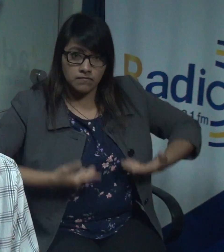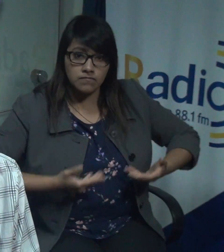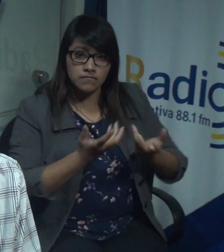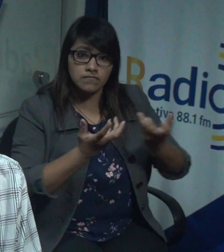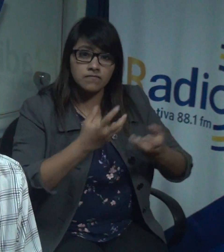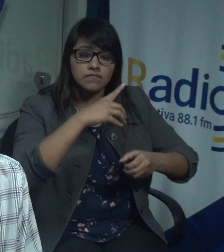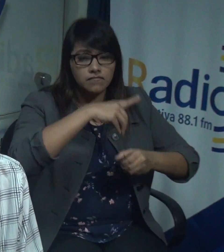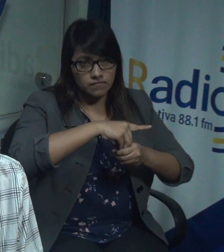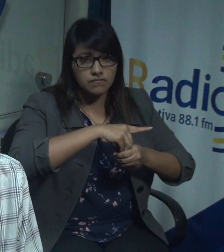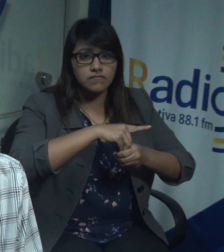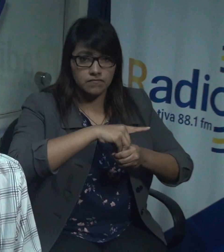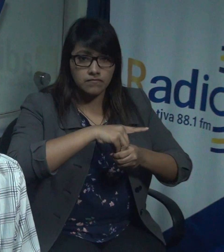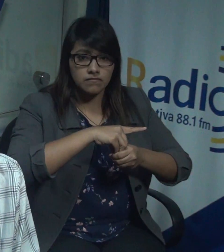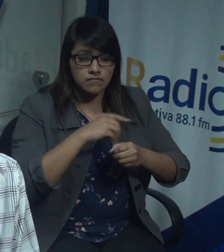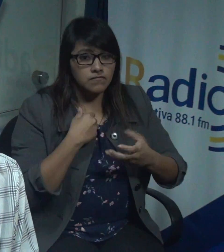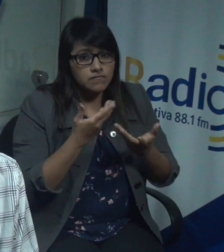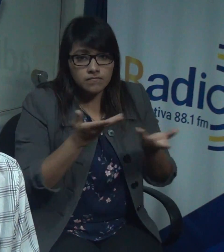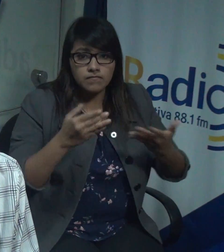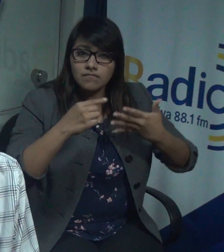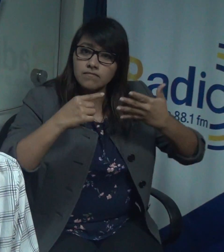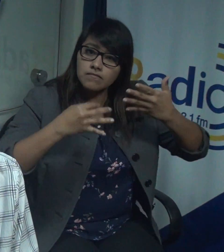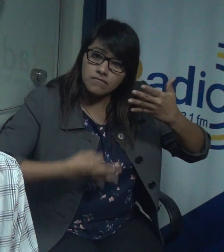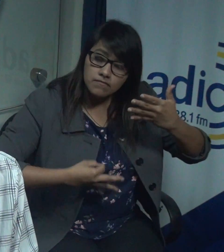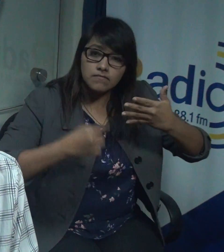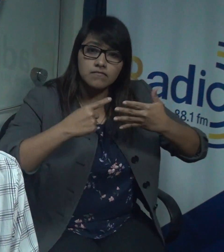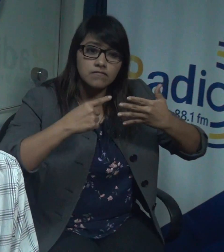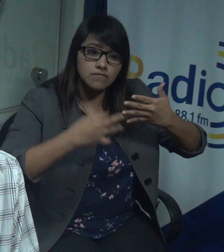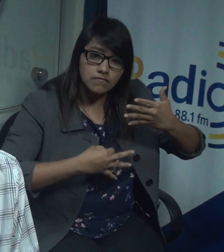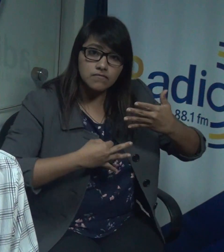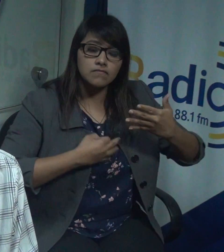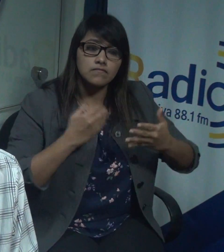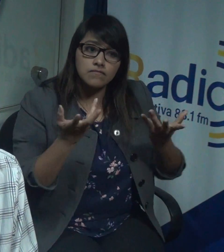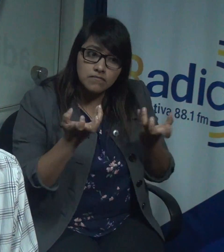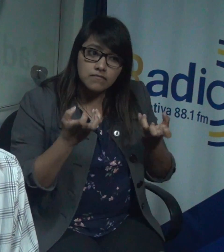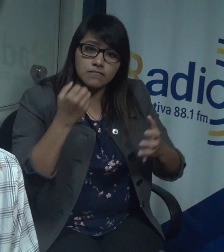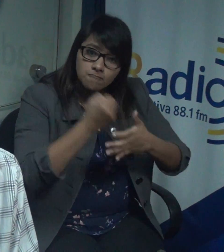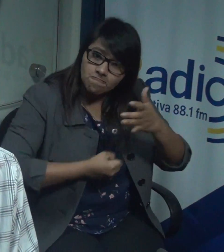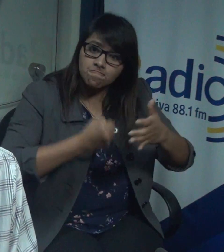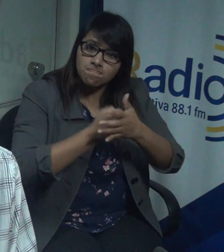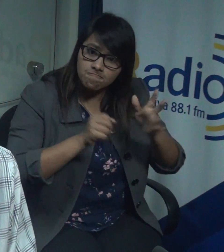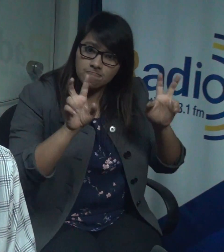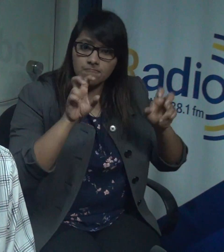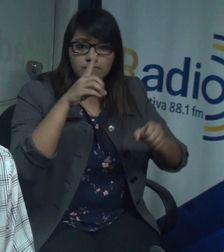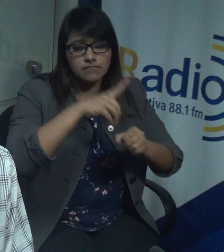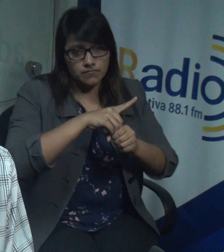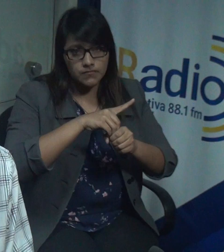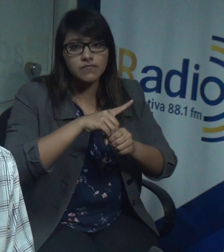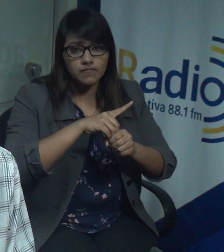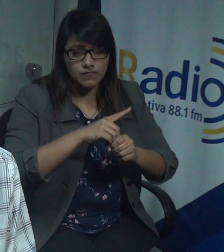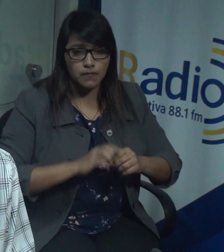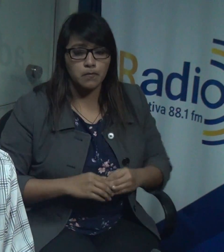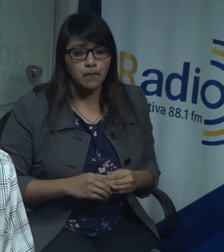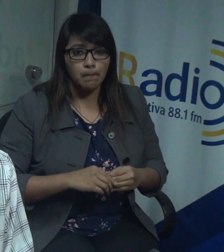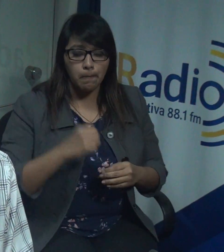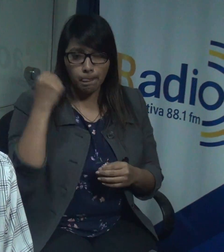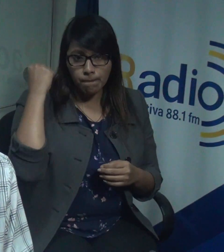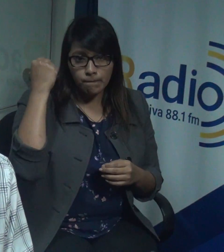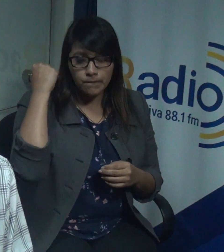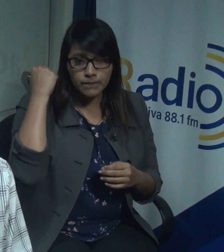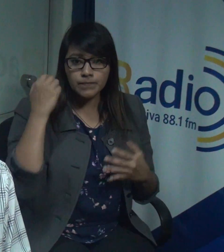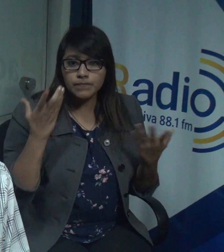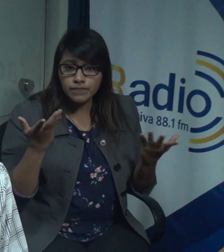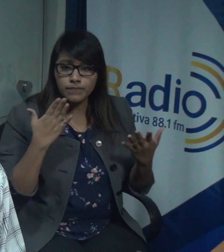con discapacidad y de todas aquellas leyes que vayan en pro de las personas con discapacidad. Exacto. Es